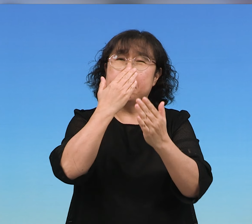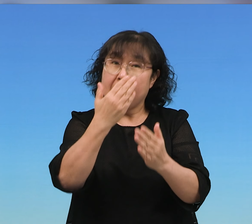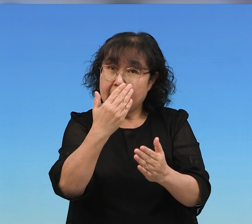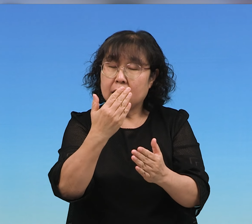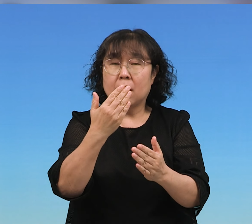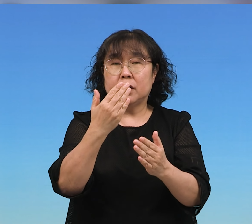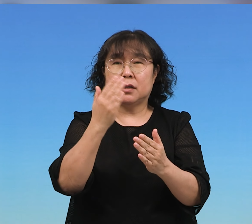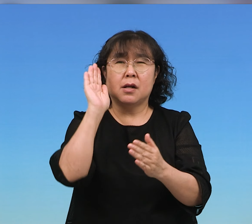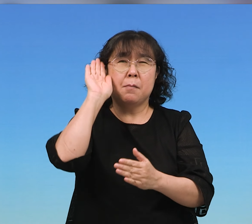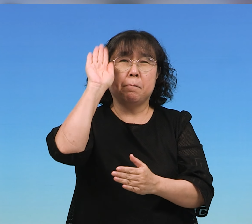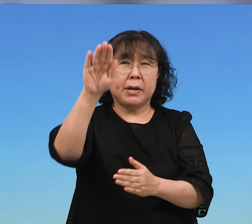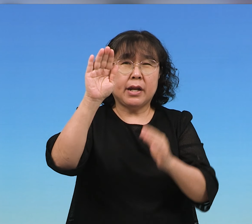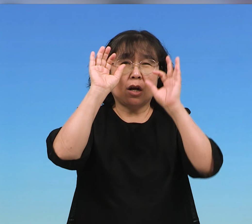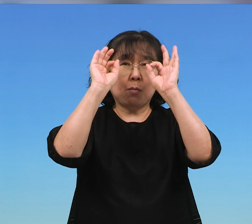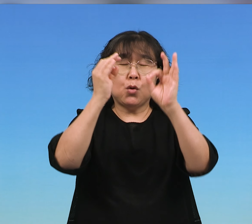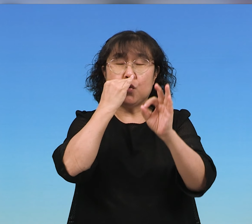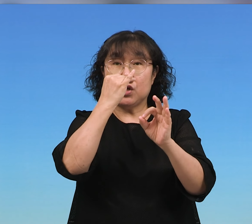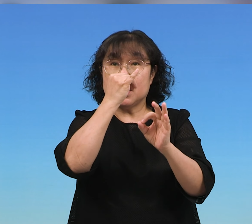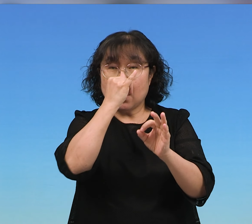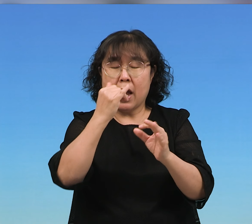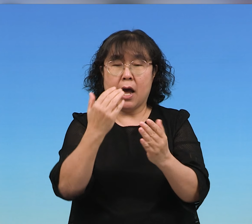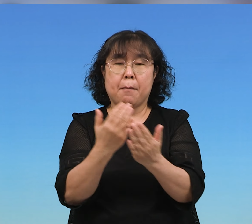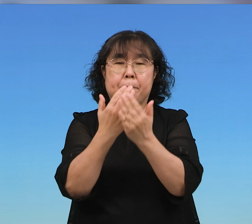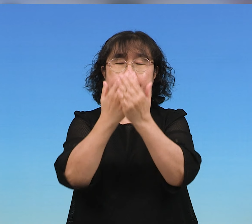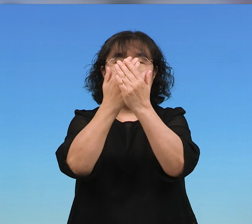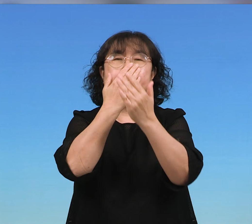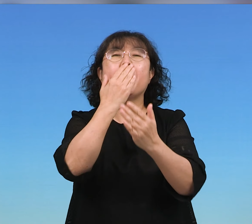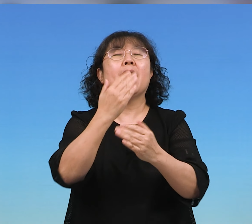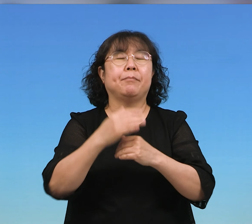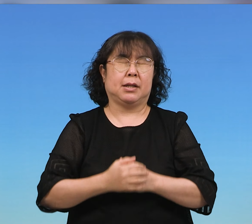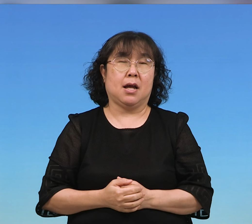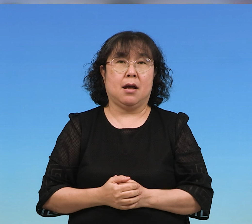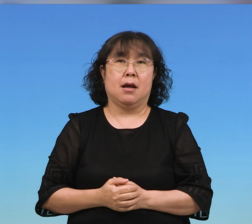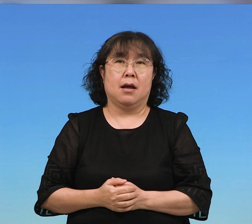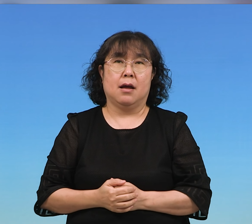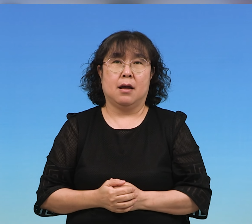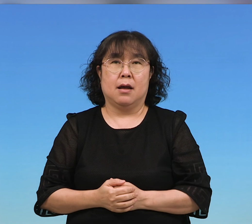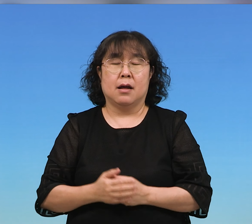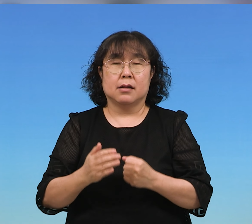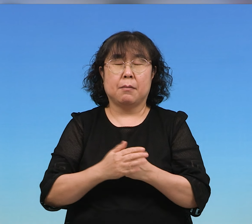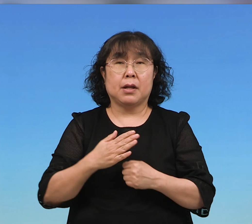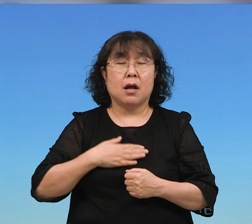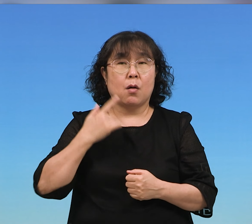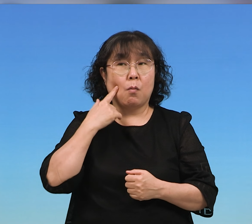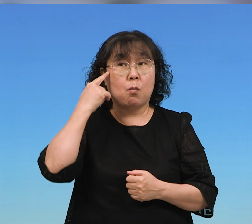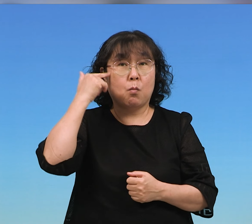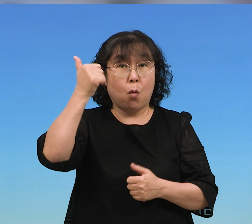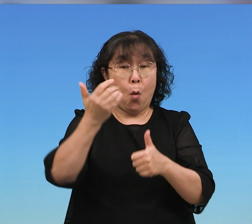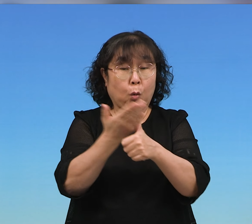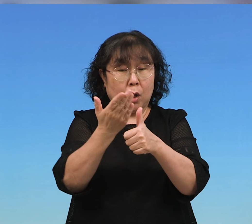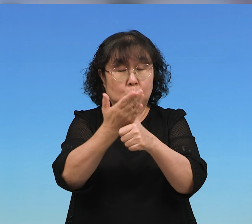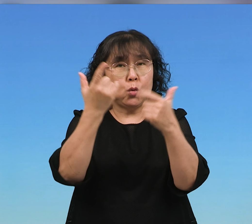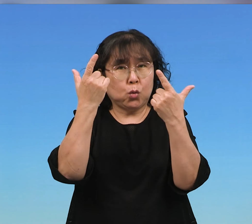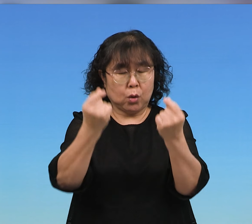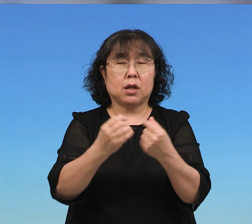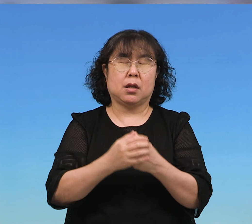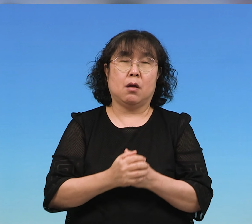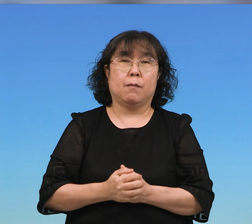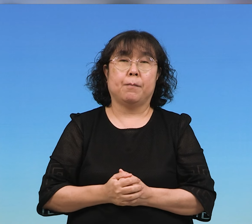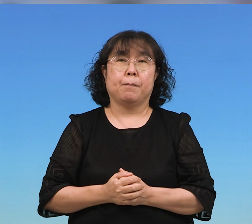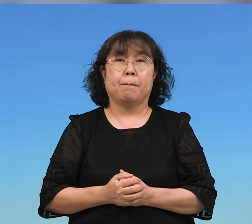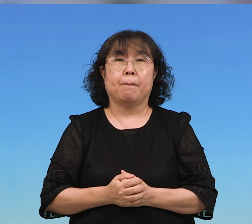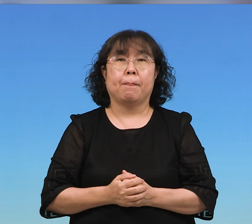있어야 그래 사업을 합니다. 그 얘기 들을 때마다 속으로 생각해요. 목회도 마찬가지인데 목회가